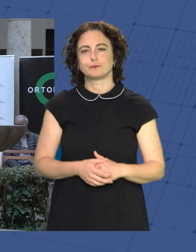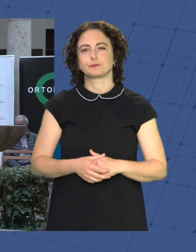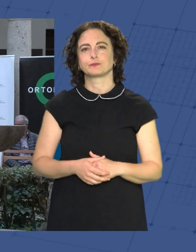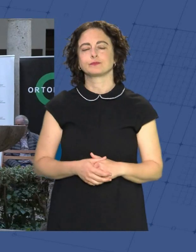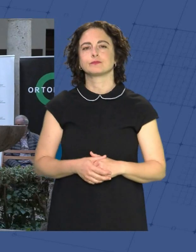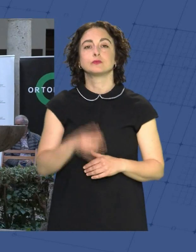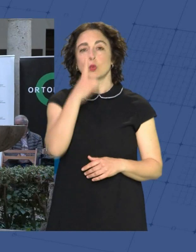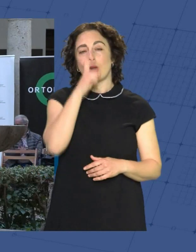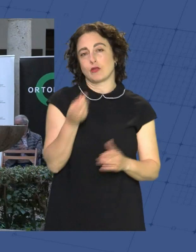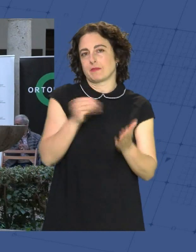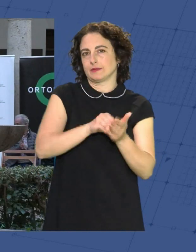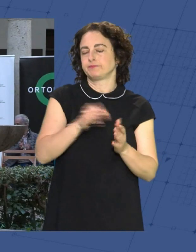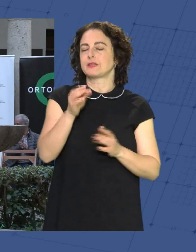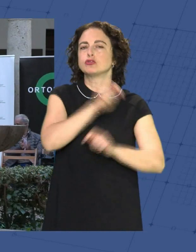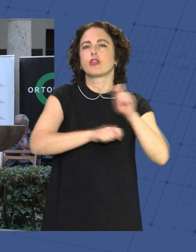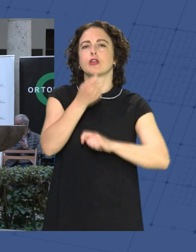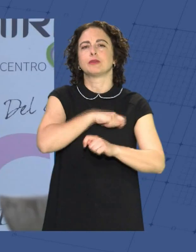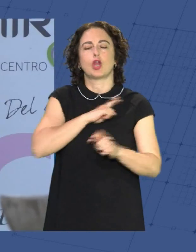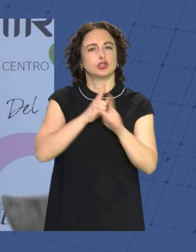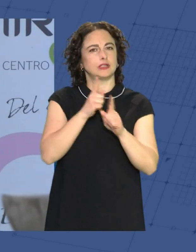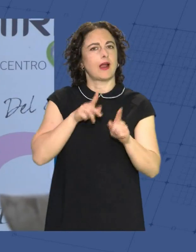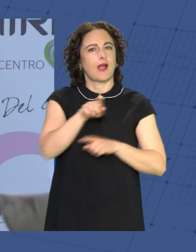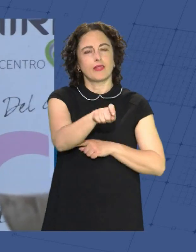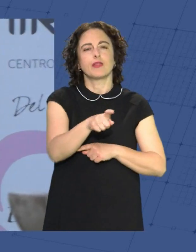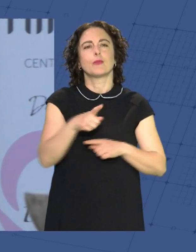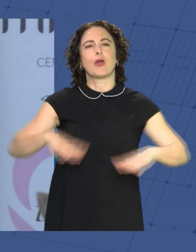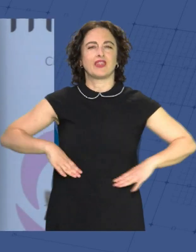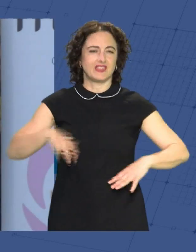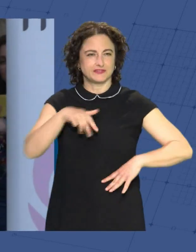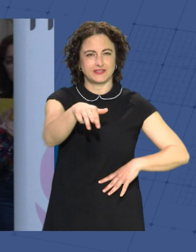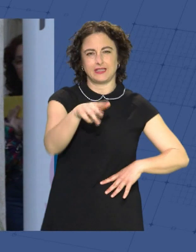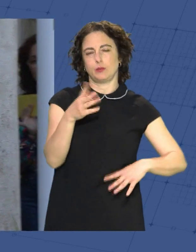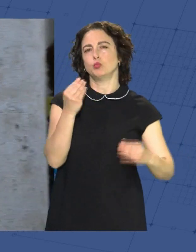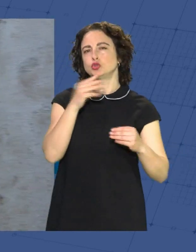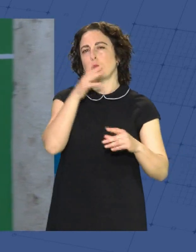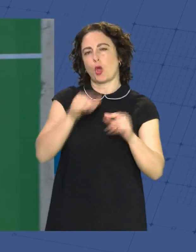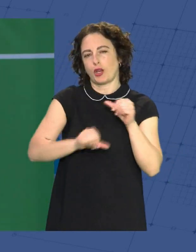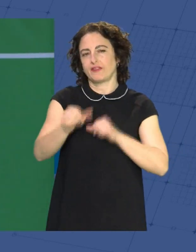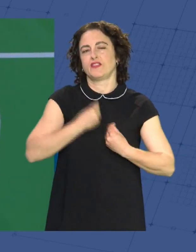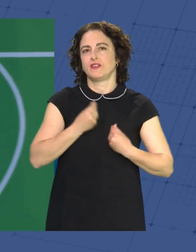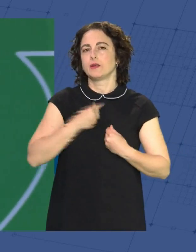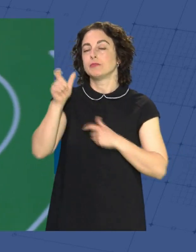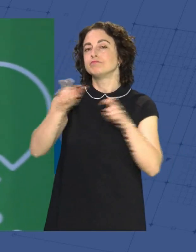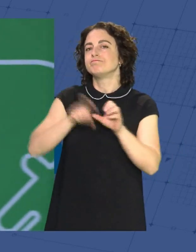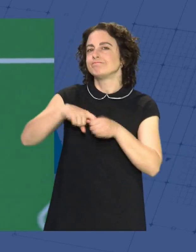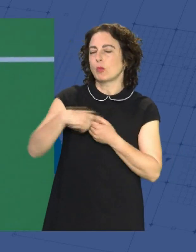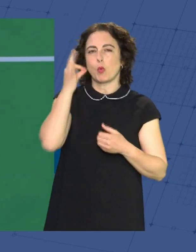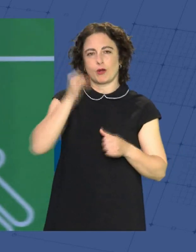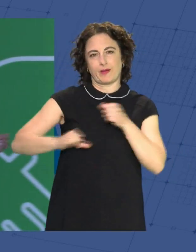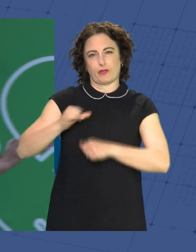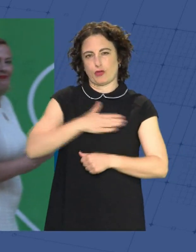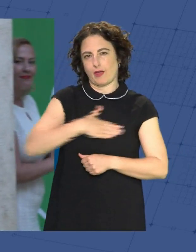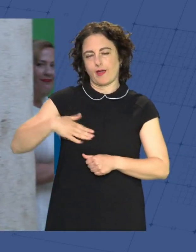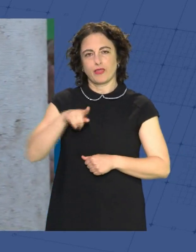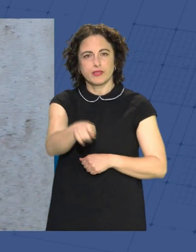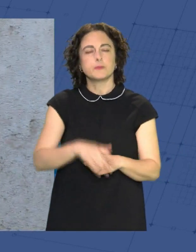Un año más, la Asociación Española contra el Cáncer en Almería ha llevado a cabo el desfile Mucho por Vivir, en el que participaron mujeres operadas de cáncer de mama. Fue